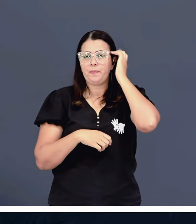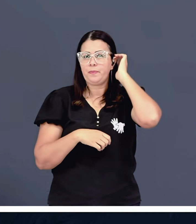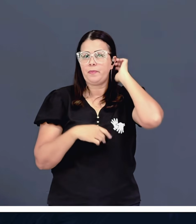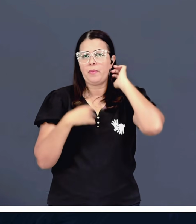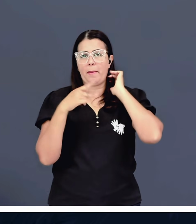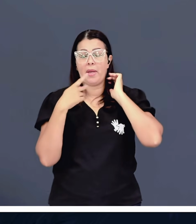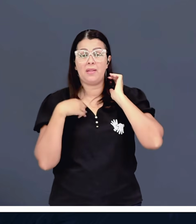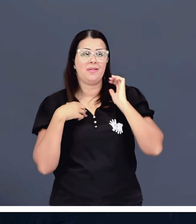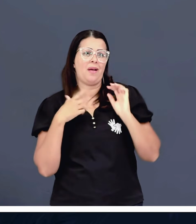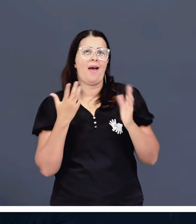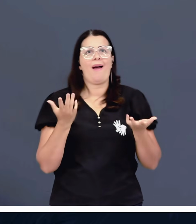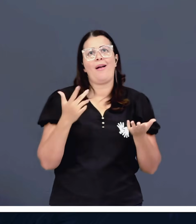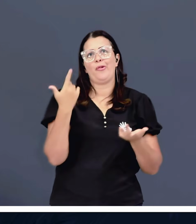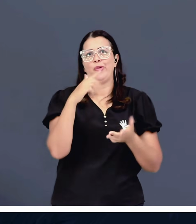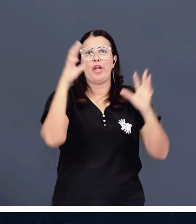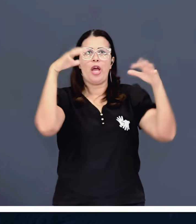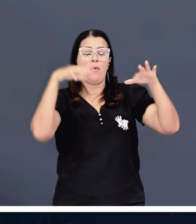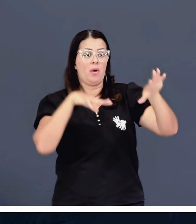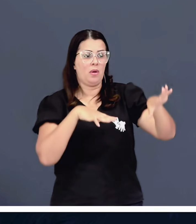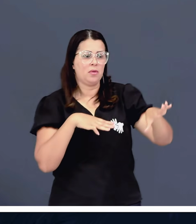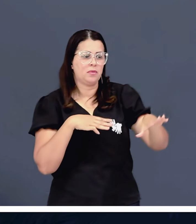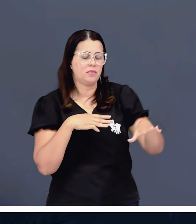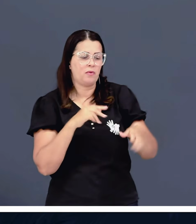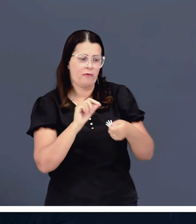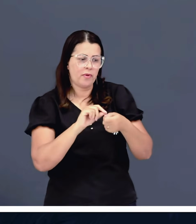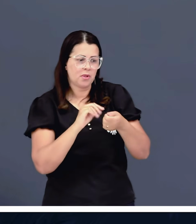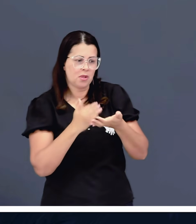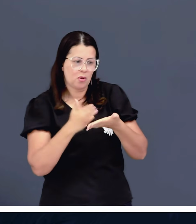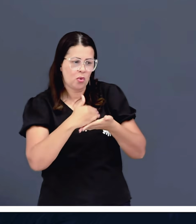de seca. Ela diz, olha, eu vou fazer esses